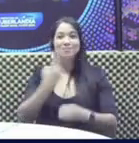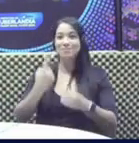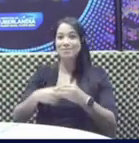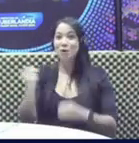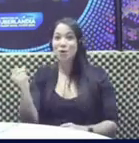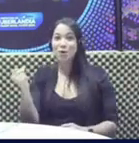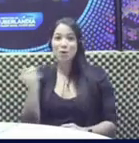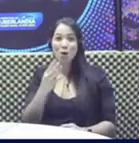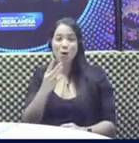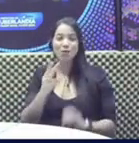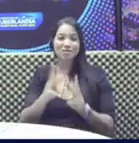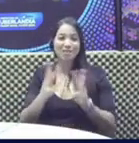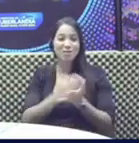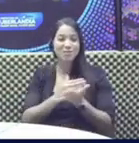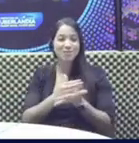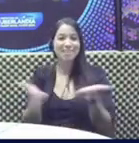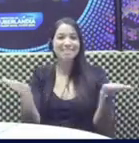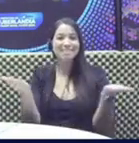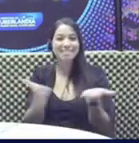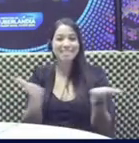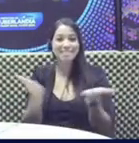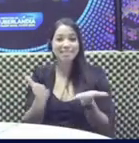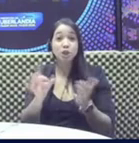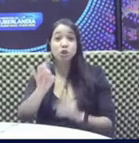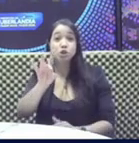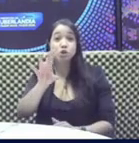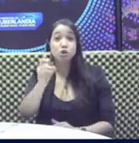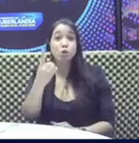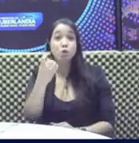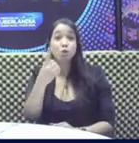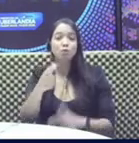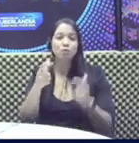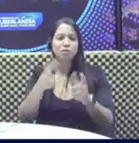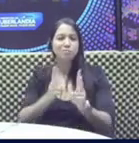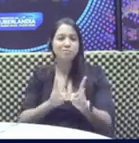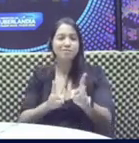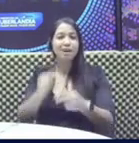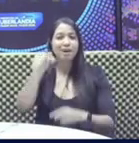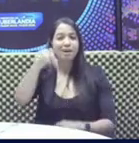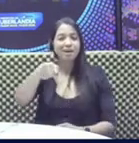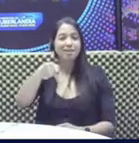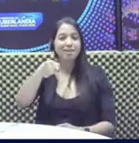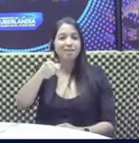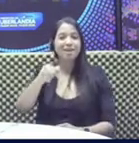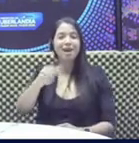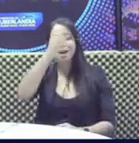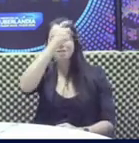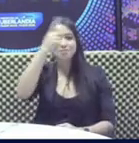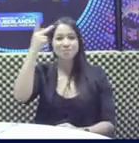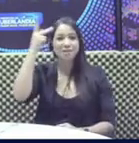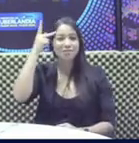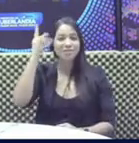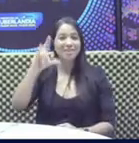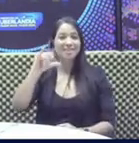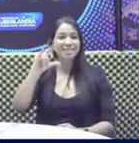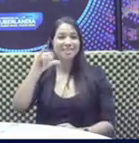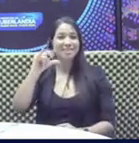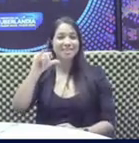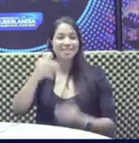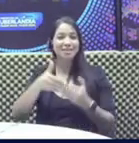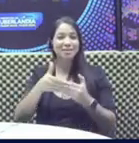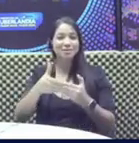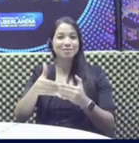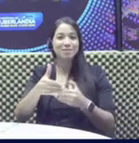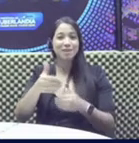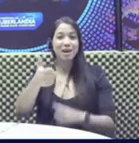nova plataforma. A partir de hoje, estaremos exclusivamente sempre por aqui na página da Prefeitura, no Instagram, a